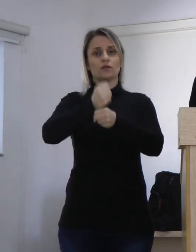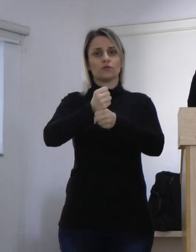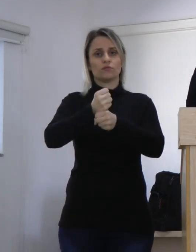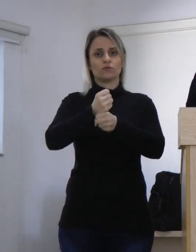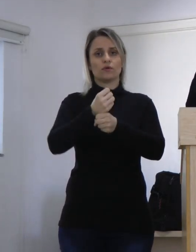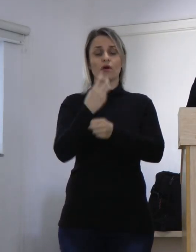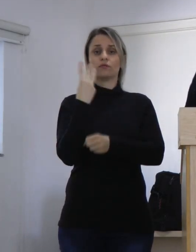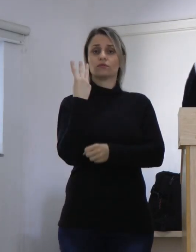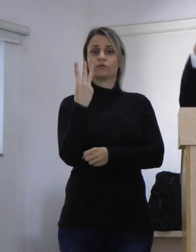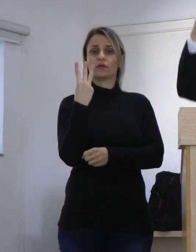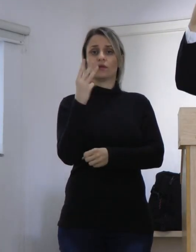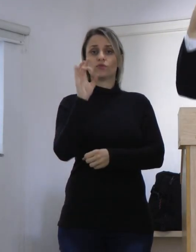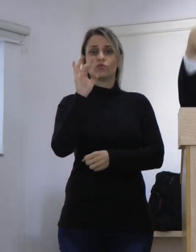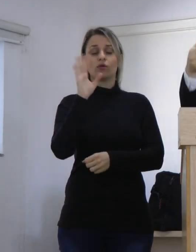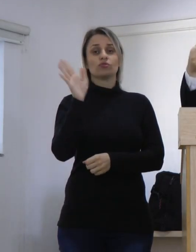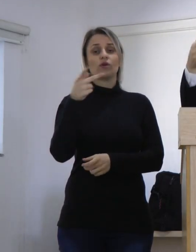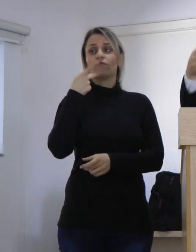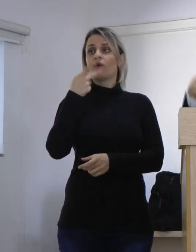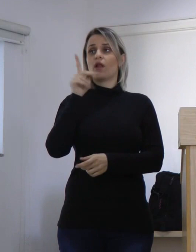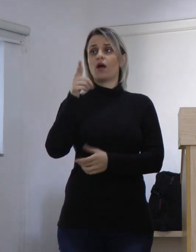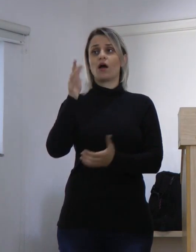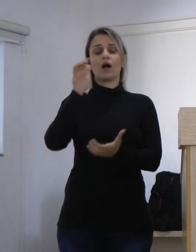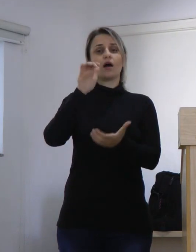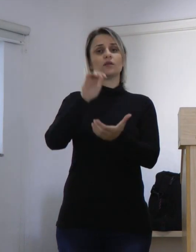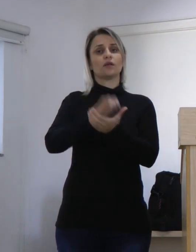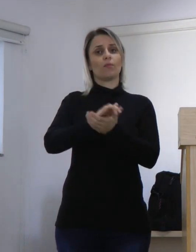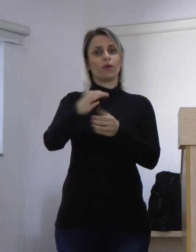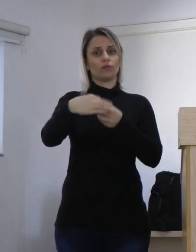3 anos já é considerado casamento longo hoje.